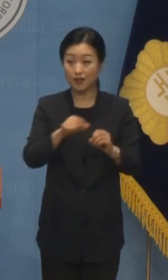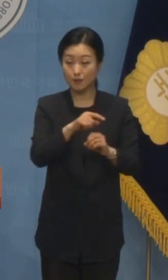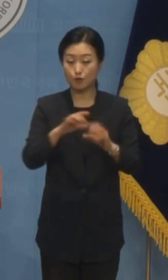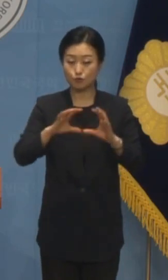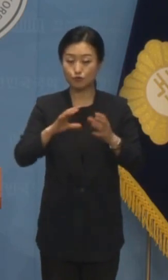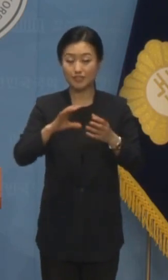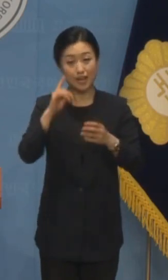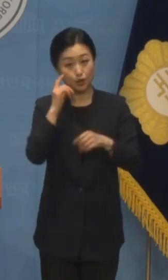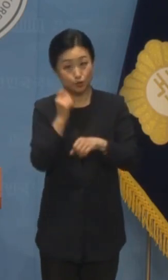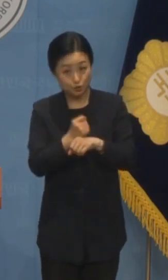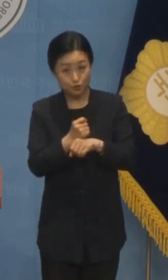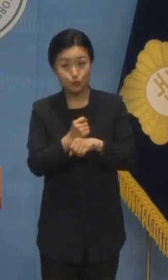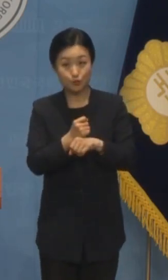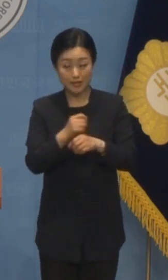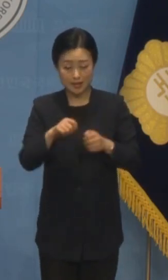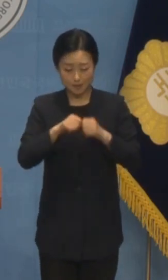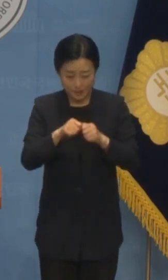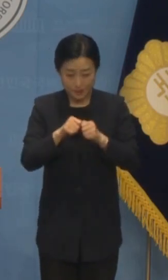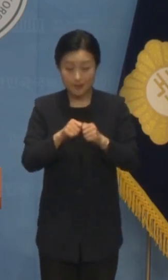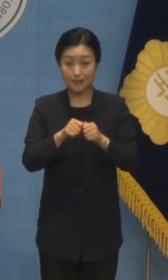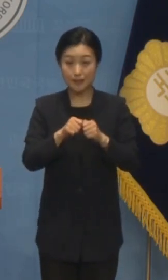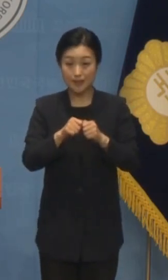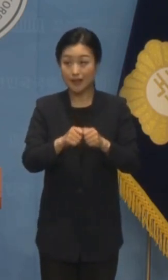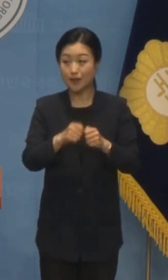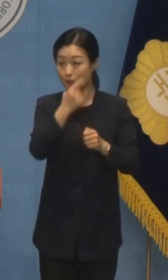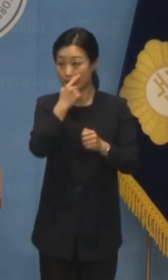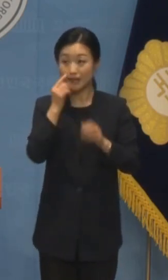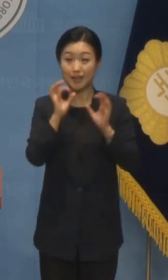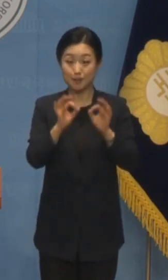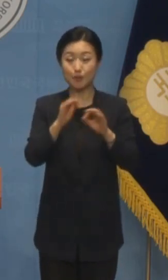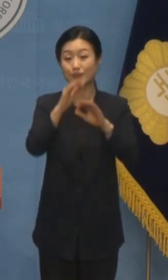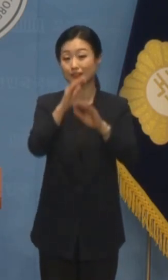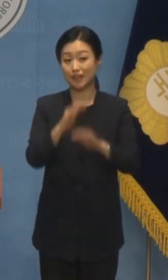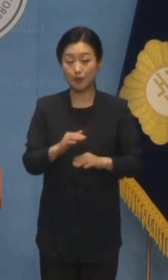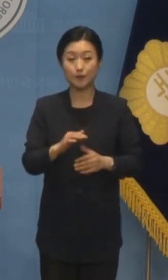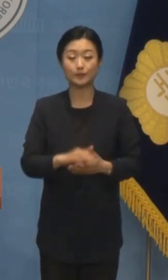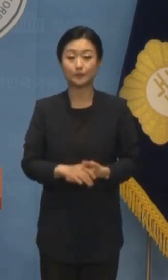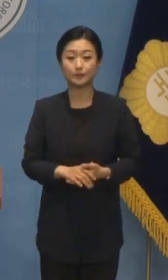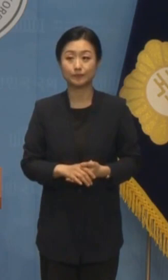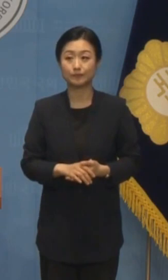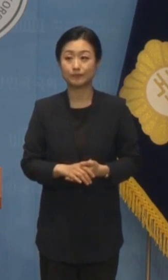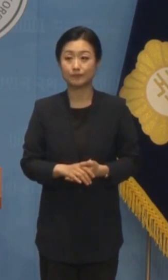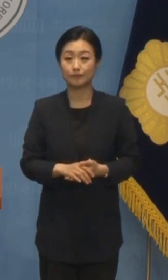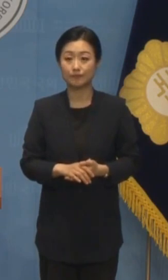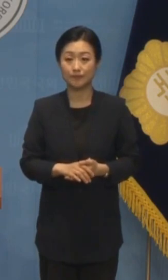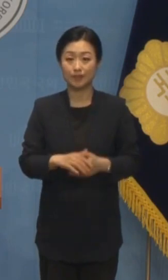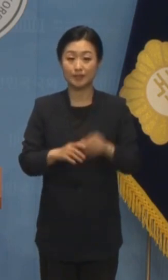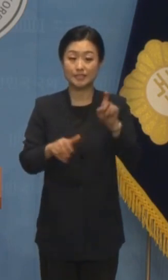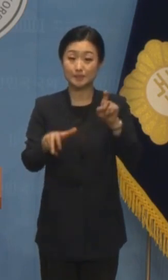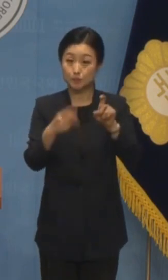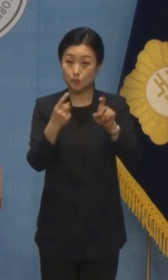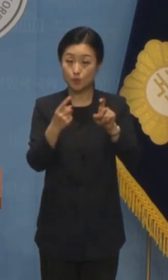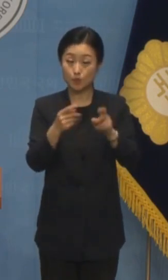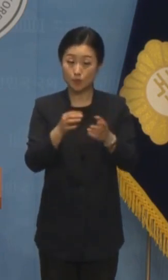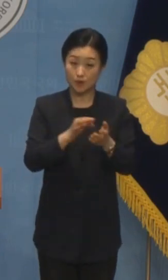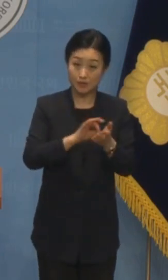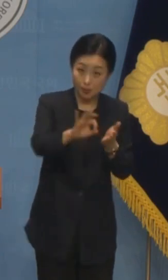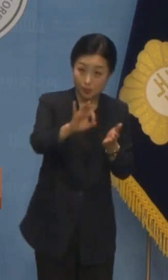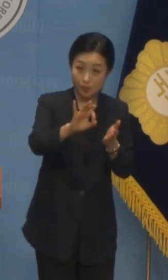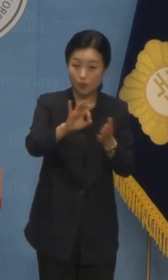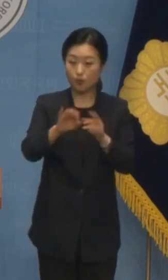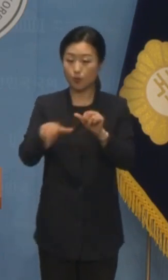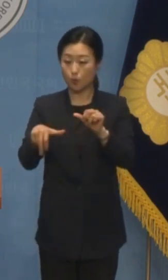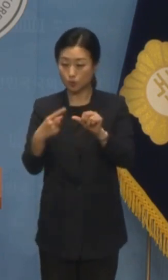국책연구기관인 조세재정연구원이 아주 보수적으로 추산한 재정 승수인데요. 10조 원의 재정 지출을 하면 5조